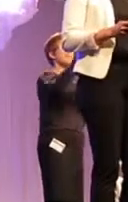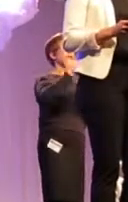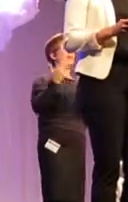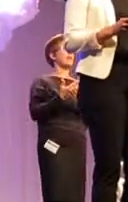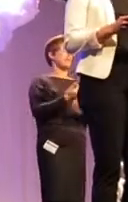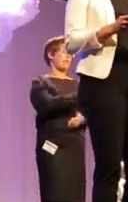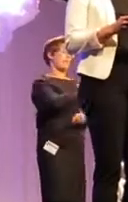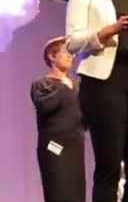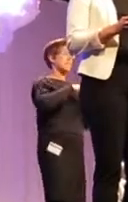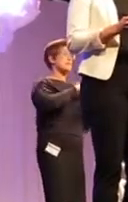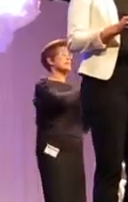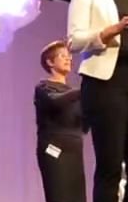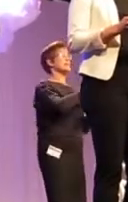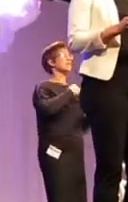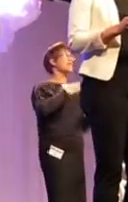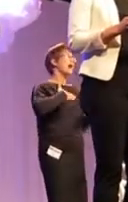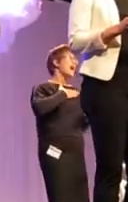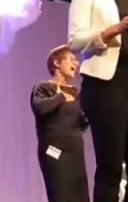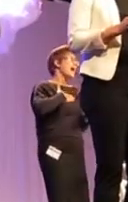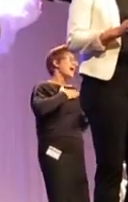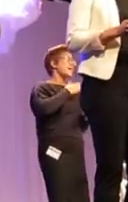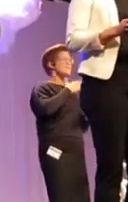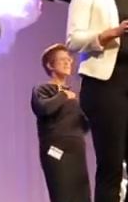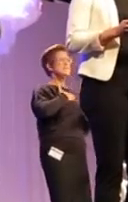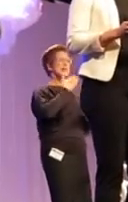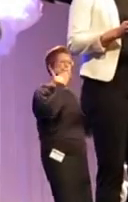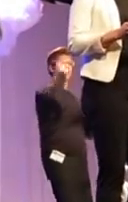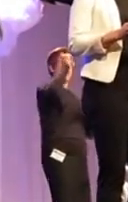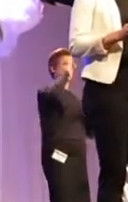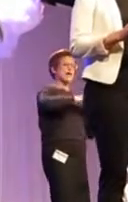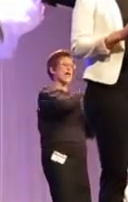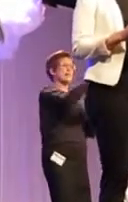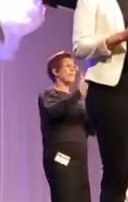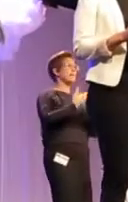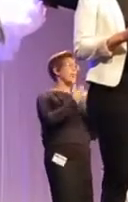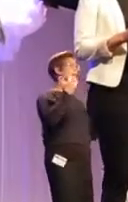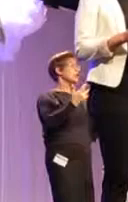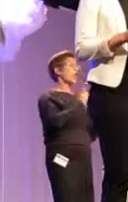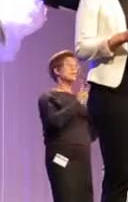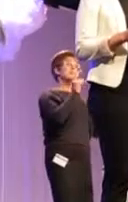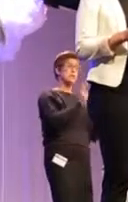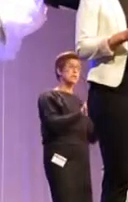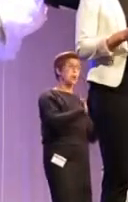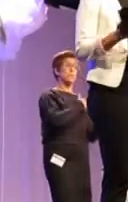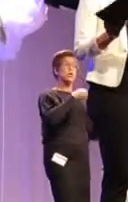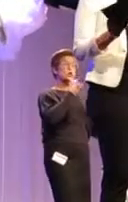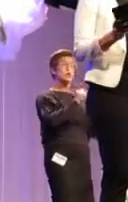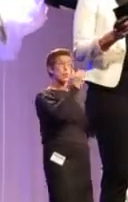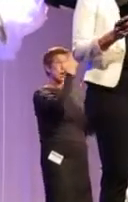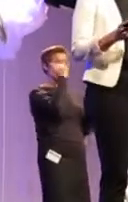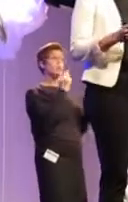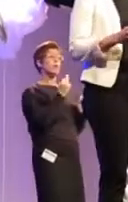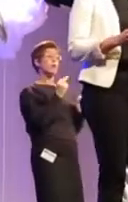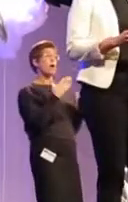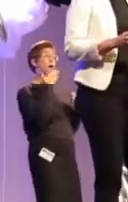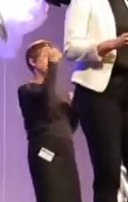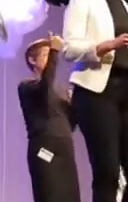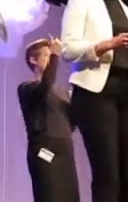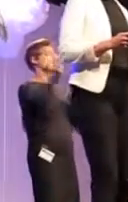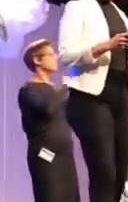självgoda och vill vara bättre än alla andra länder, men vi är inte det idag. Vi skulle kunna vara det, vi har grymma